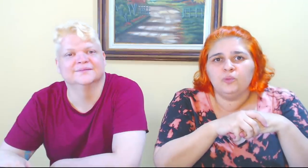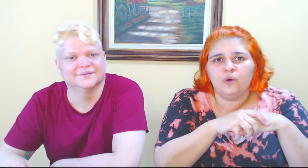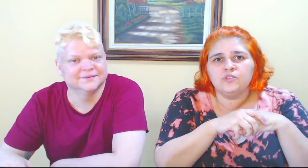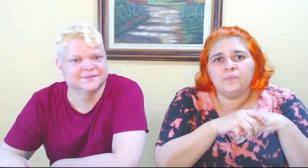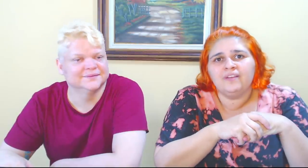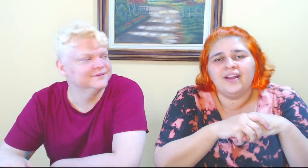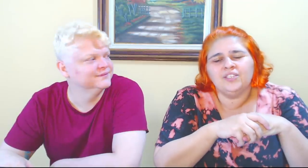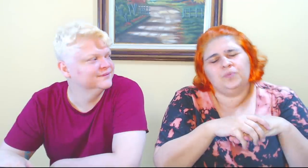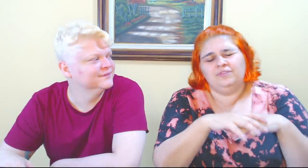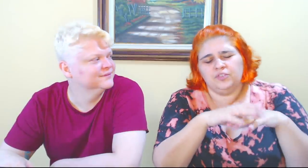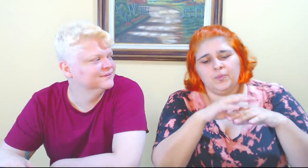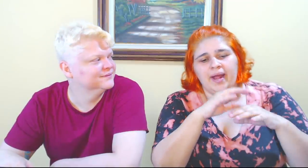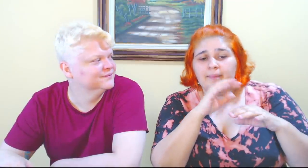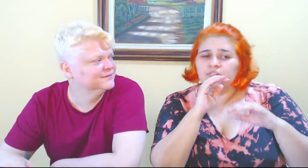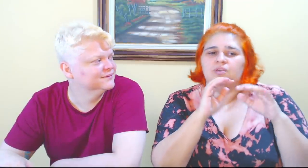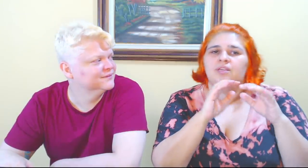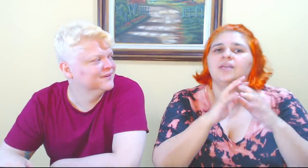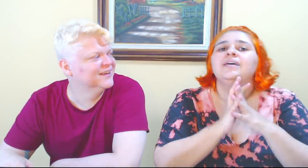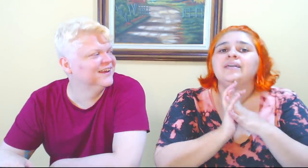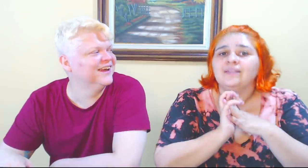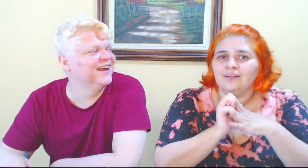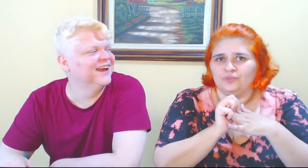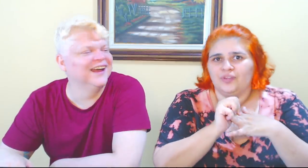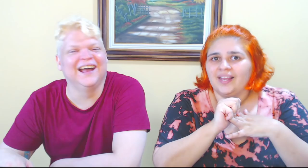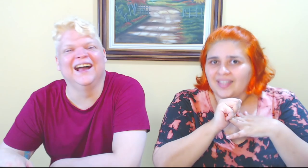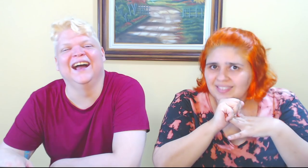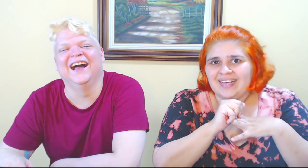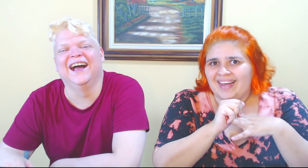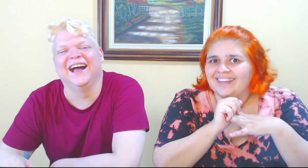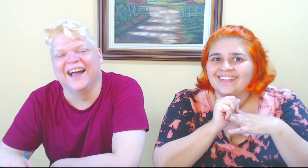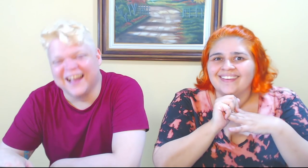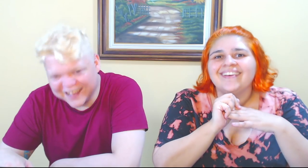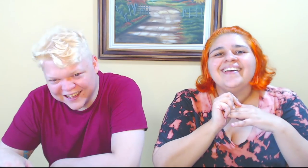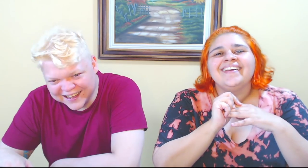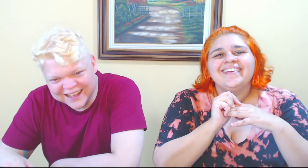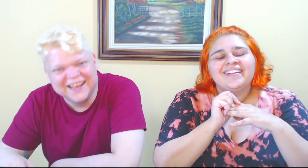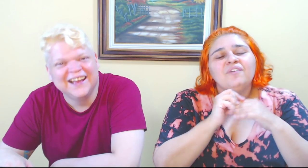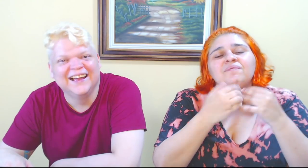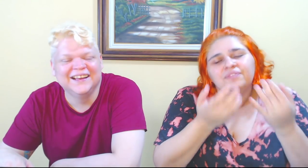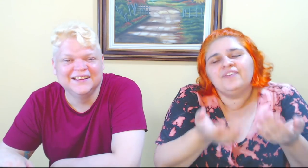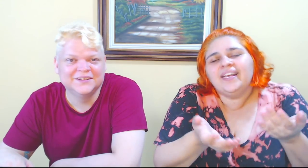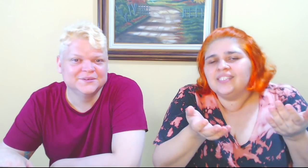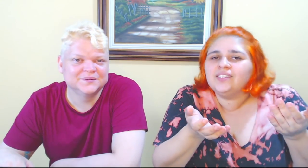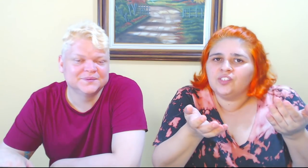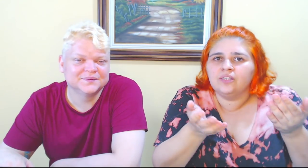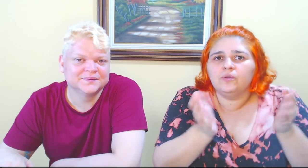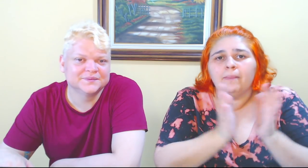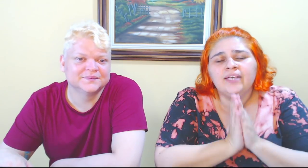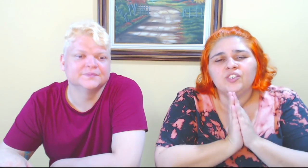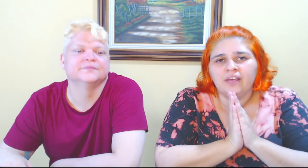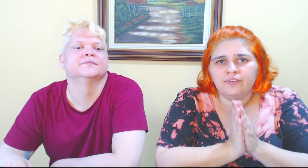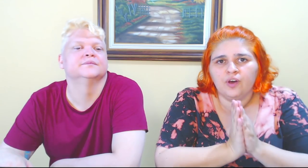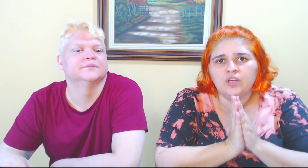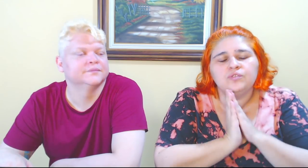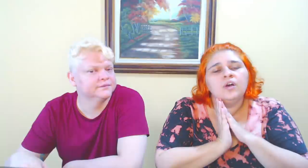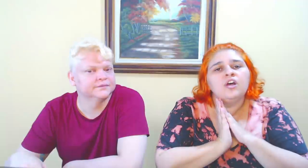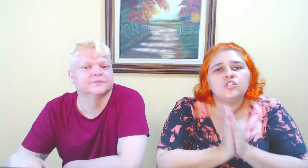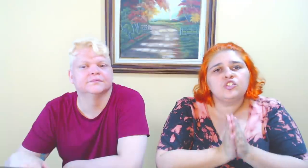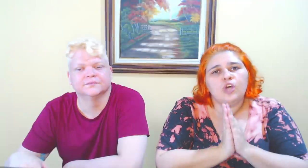bolso Pra falar Tipo Vou esperar rapidinho aqui Não tu quer lançar Então faz sentido Mas reforço Só